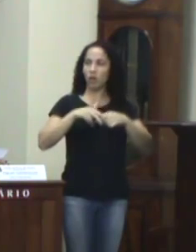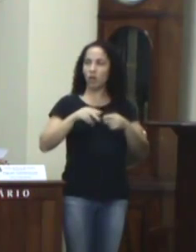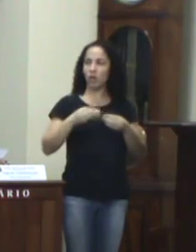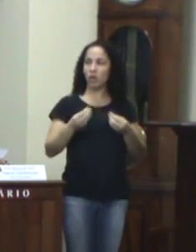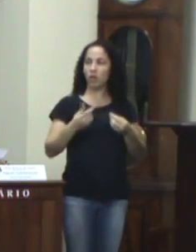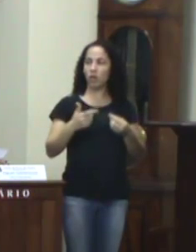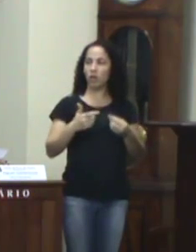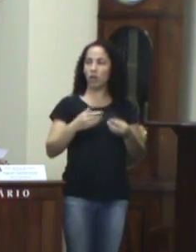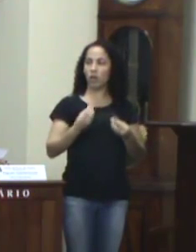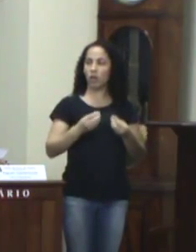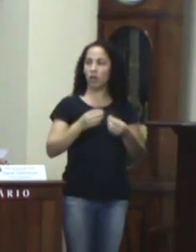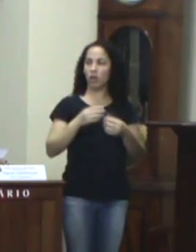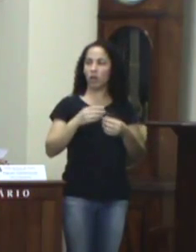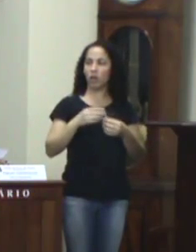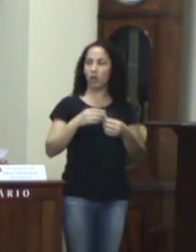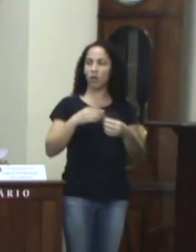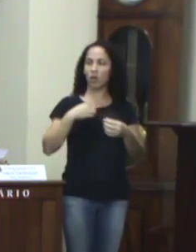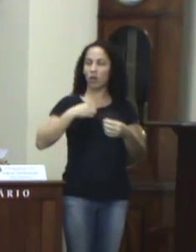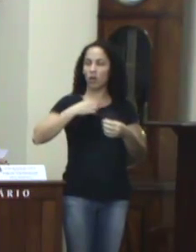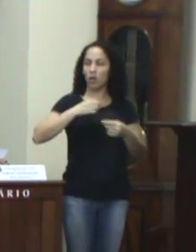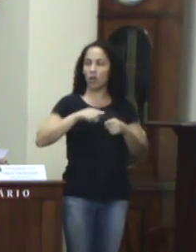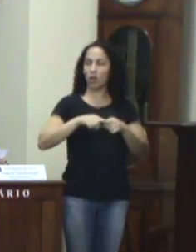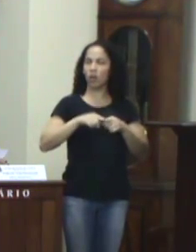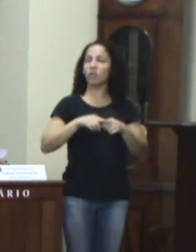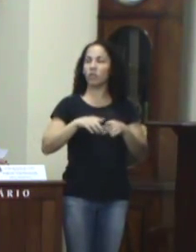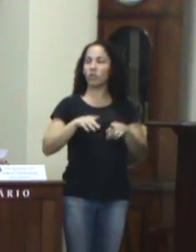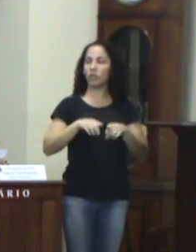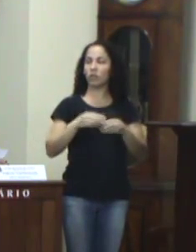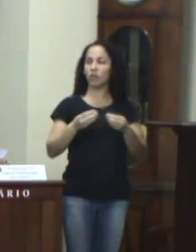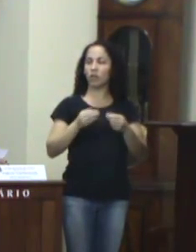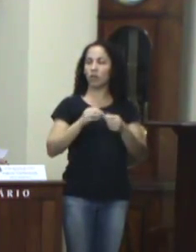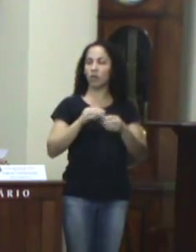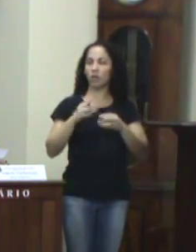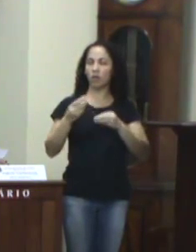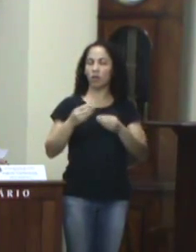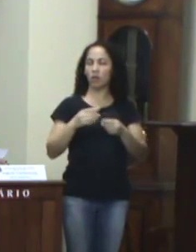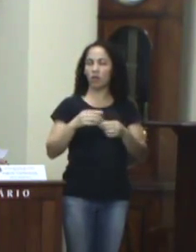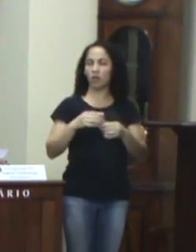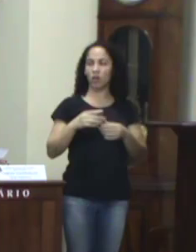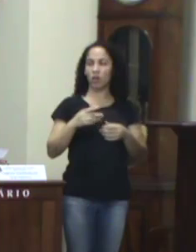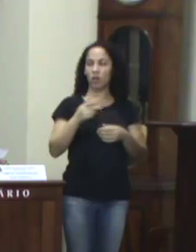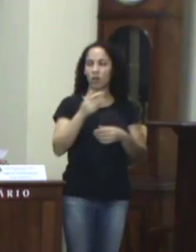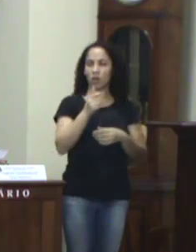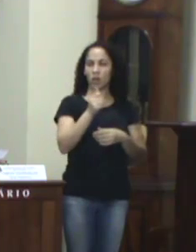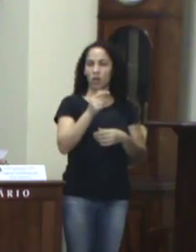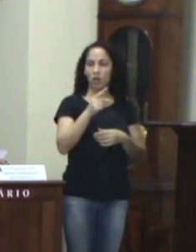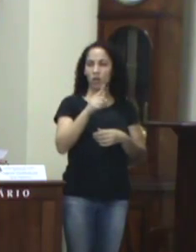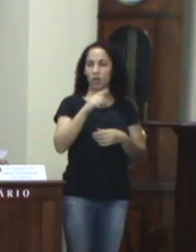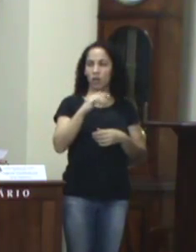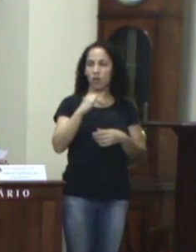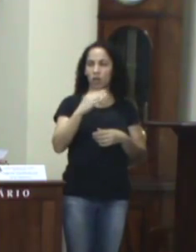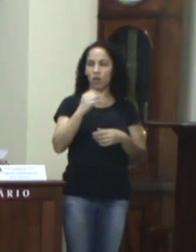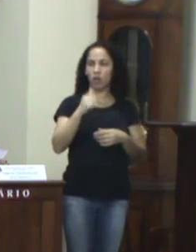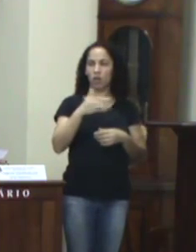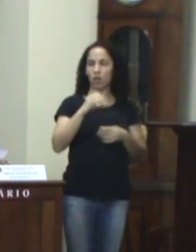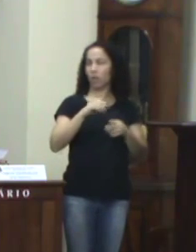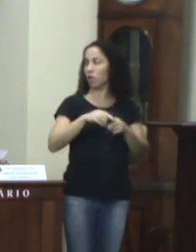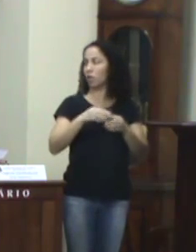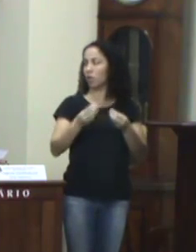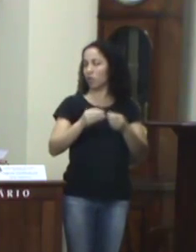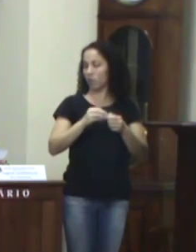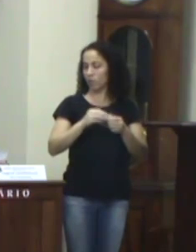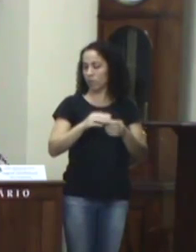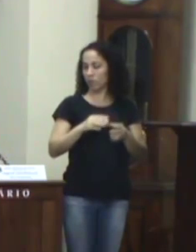qual não está exercendo suas funções. Contudo, eles reclamam sobre a aplicação de serviço por outro funcionário, visto que não estão